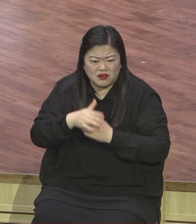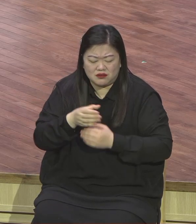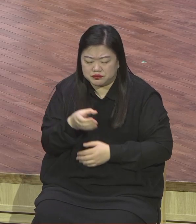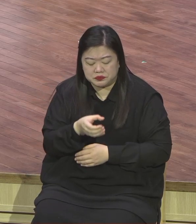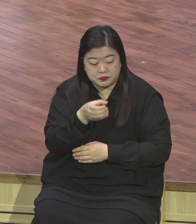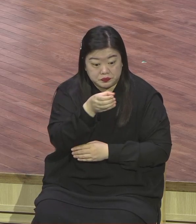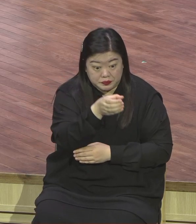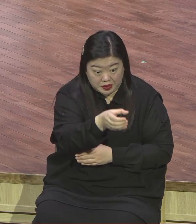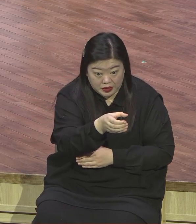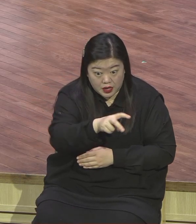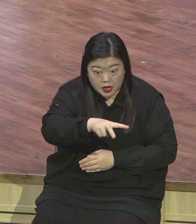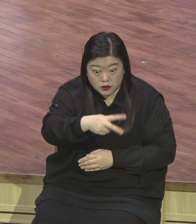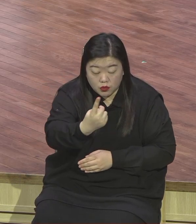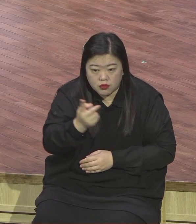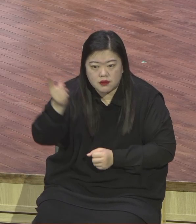않아요